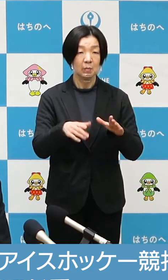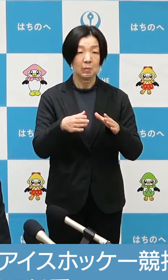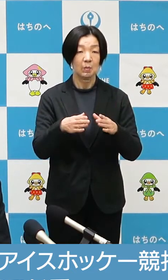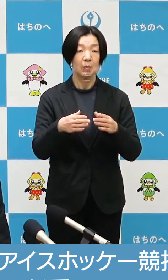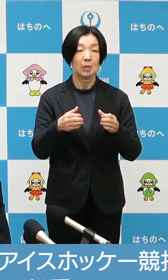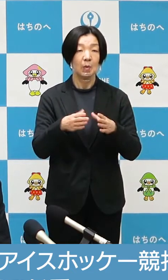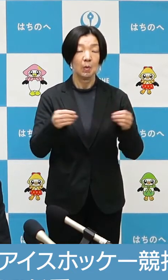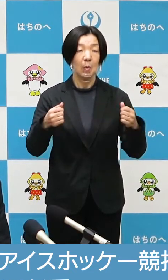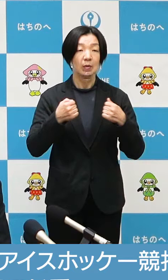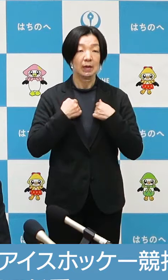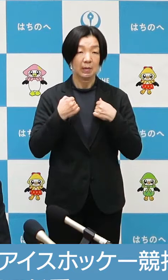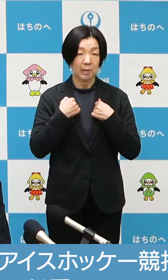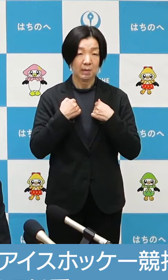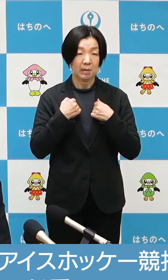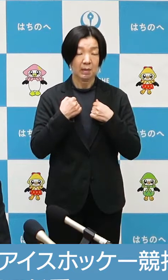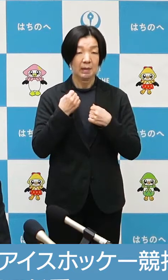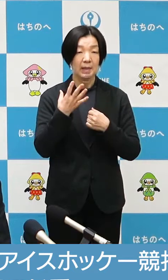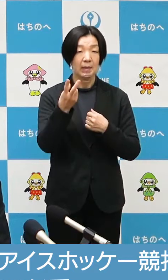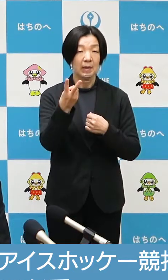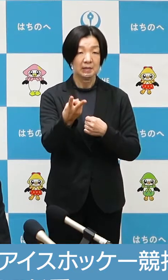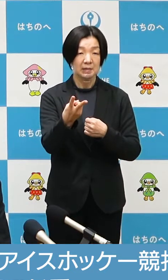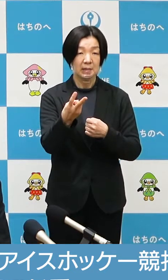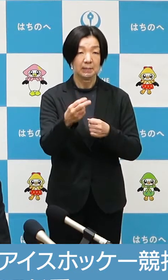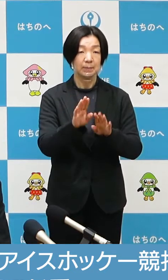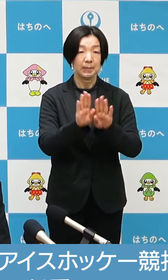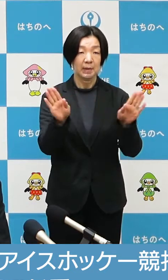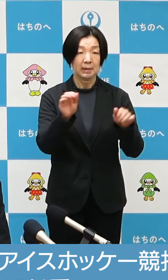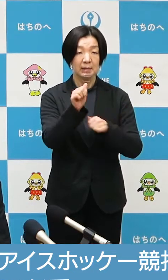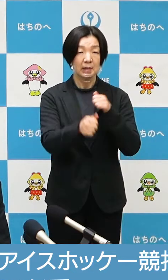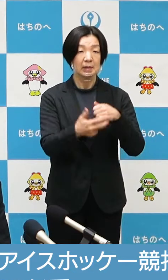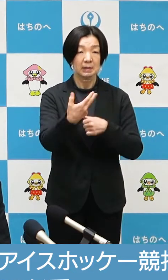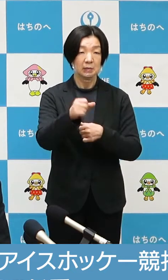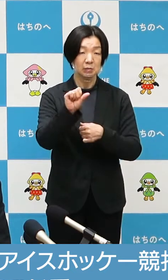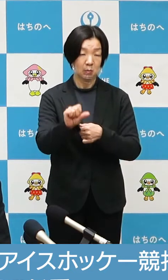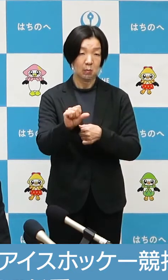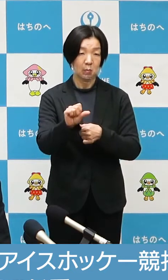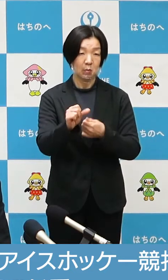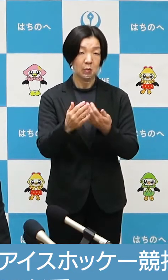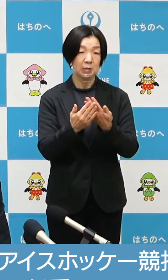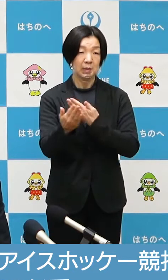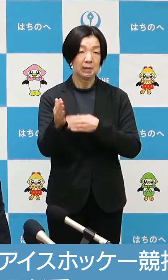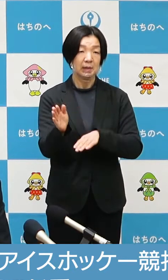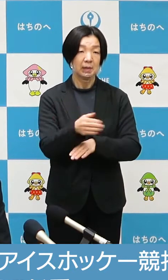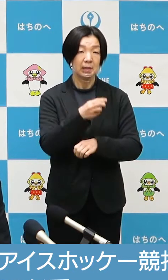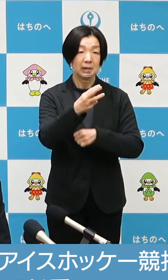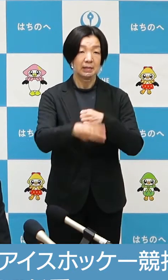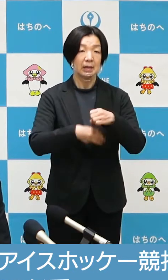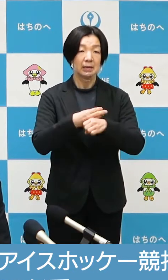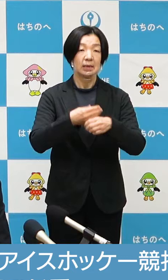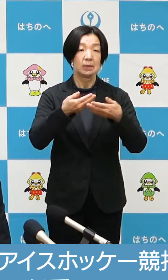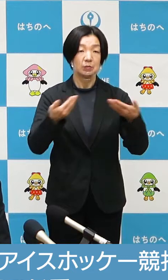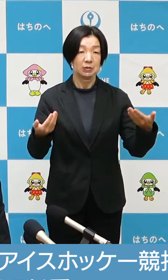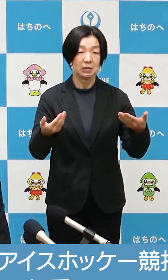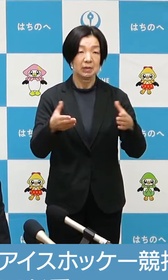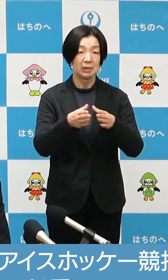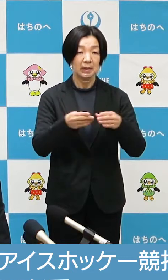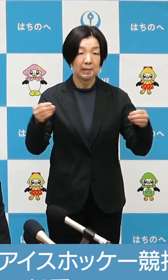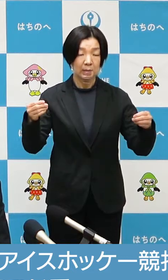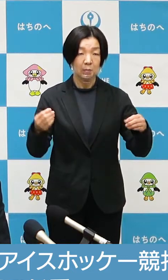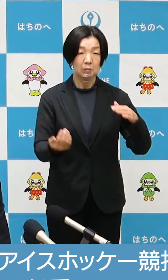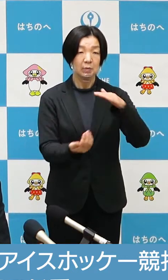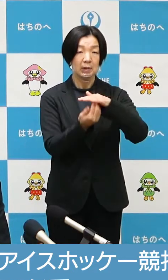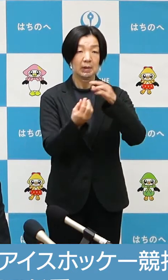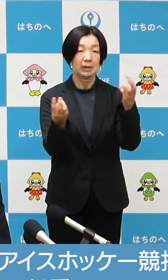は令和2年開催の第75回大会から3年ぶり全国最多の